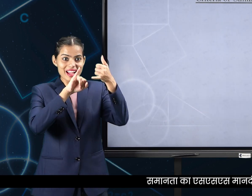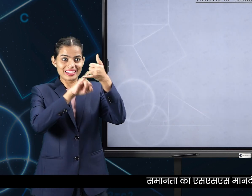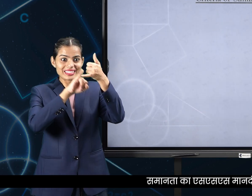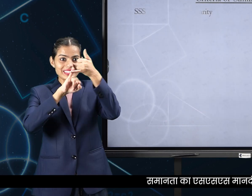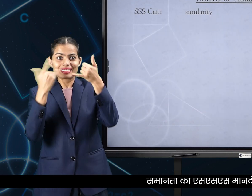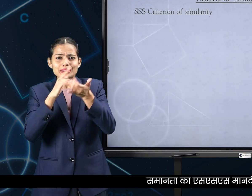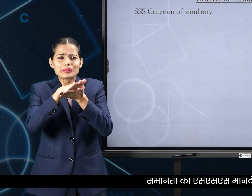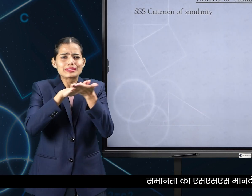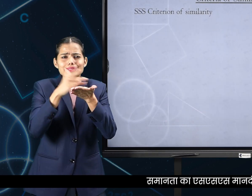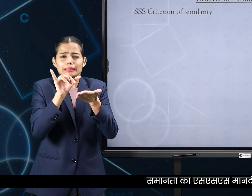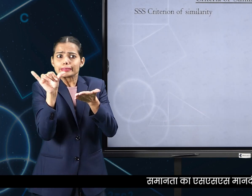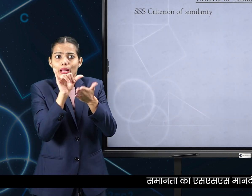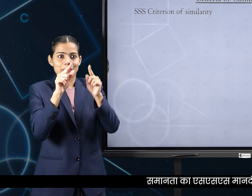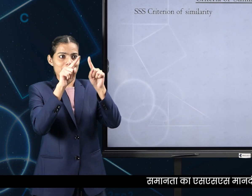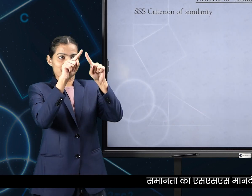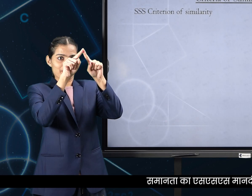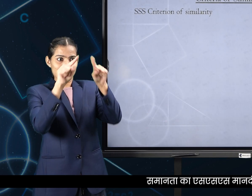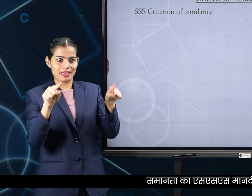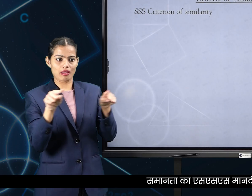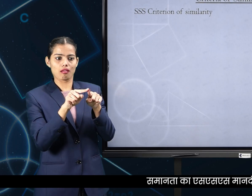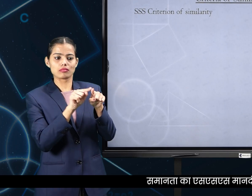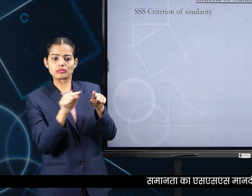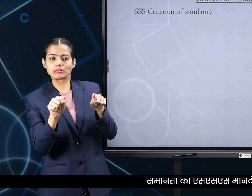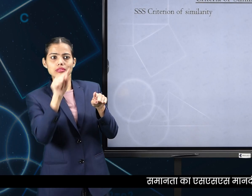समानता का एस मानदंड।